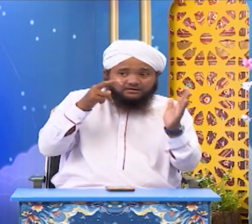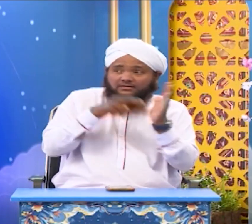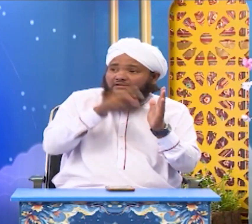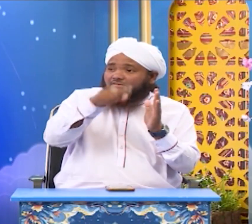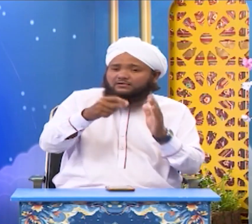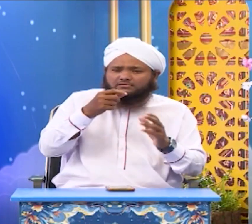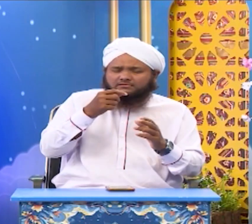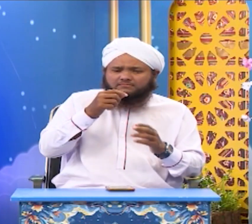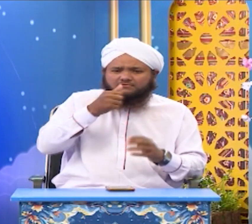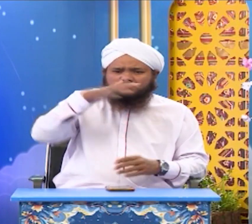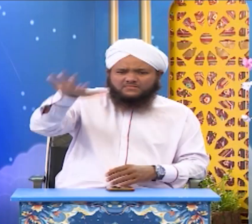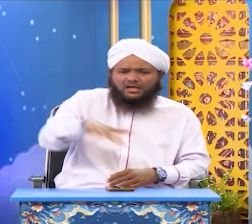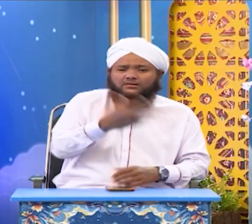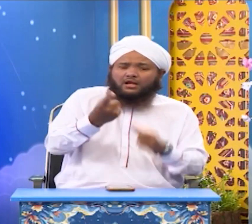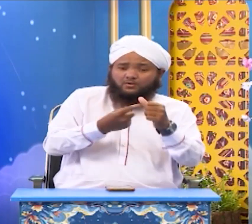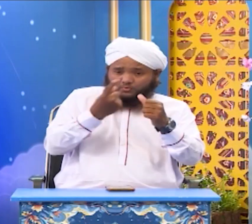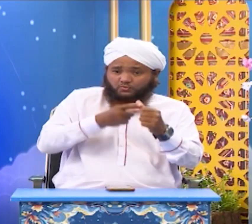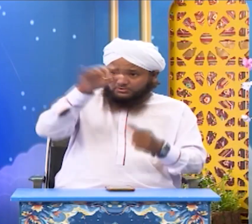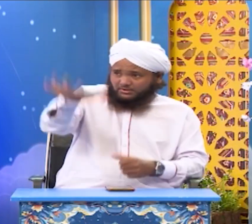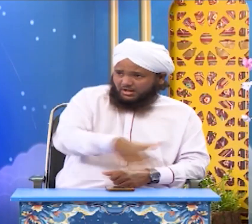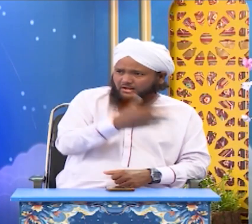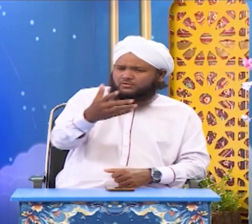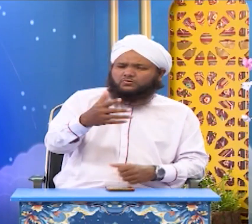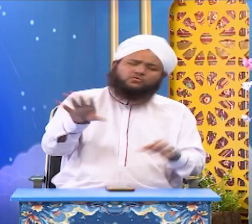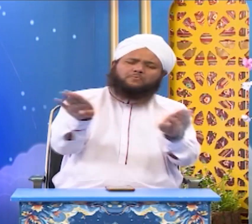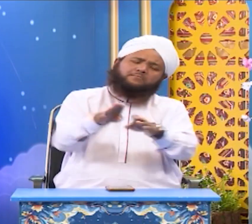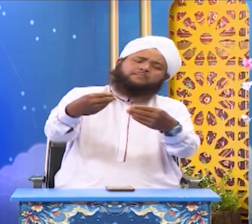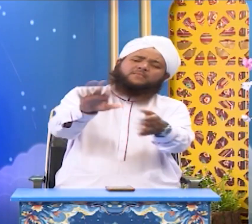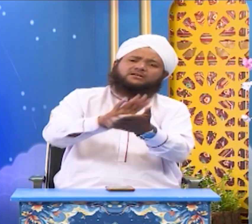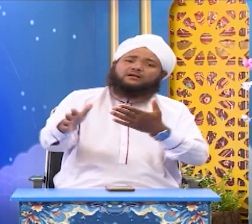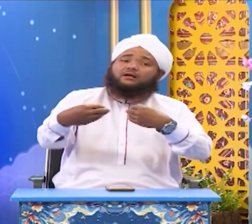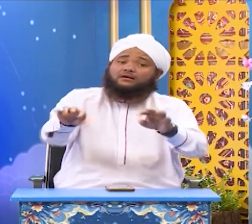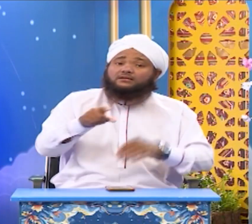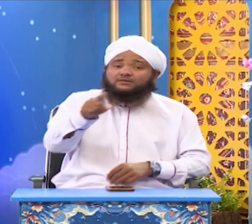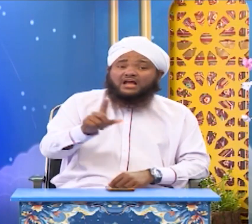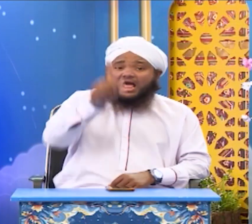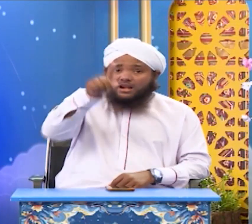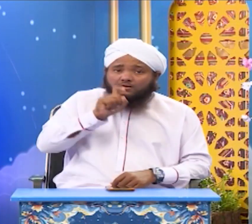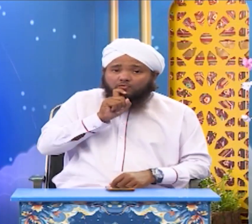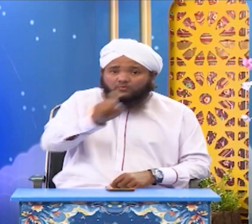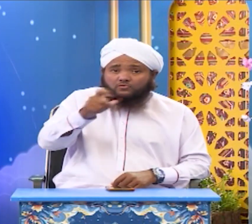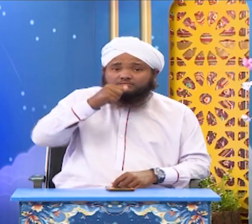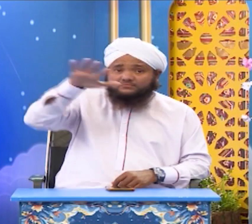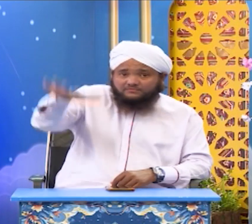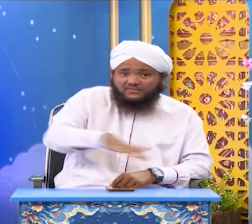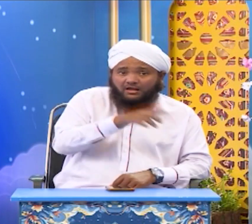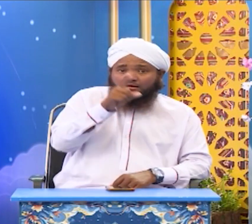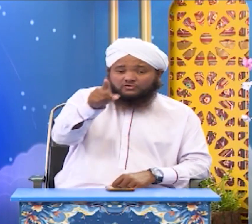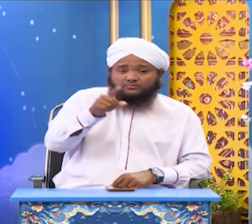نیل، اگر تو خود جاری ہے تو نہ جاری ہو، اور اللہ پاک نے جاری فرمایا ہے تو میں واحد